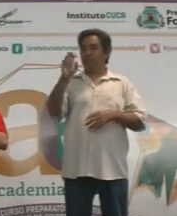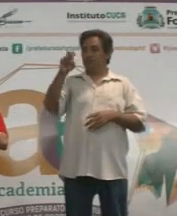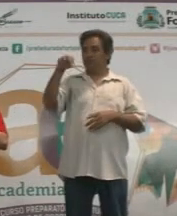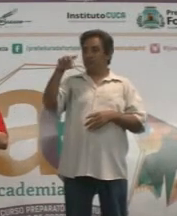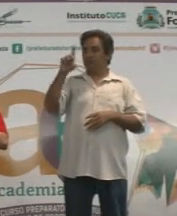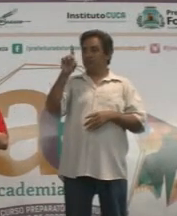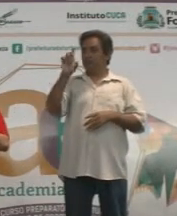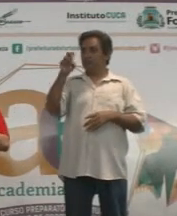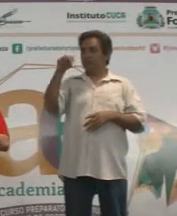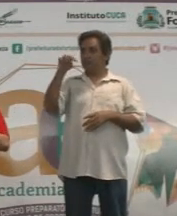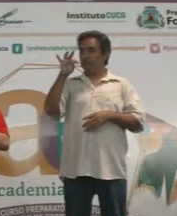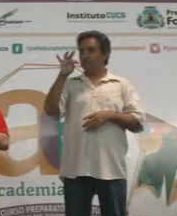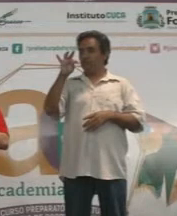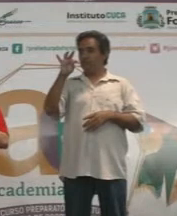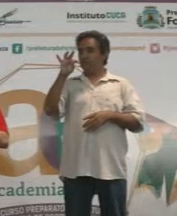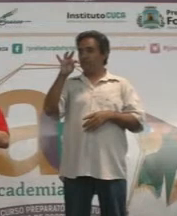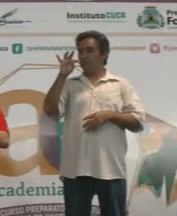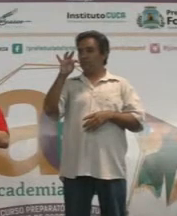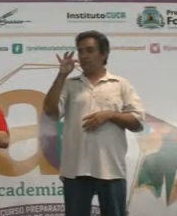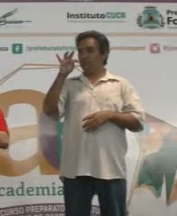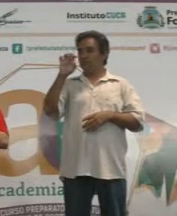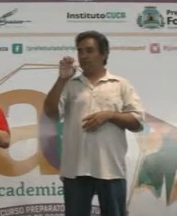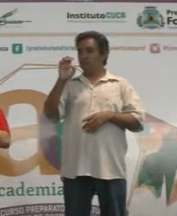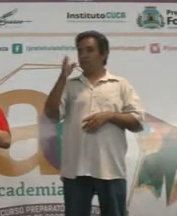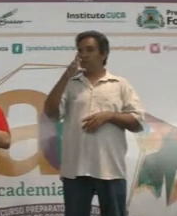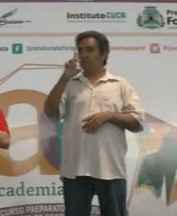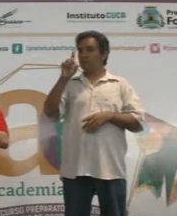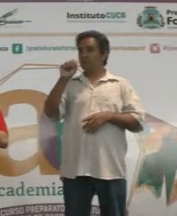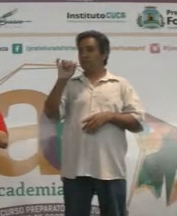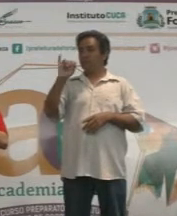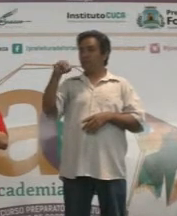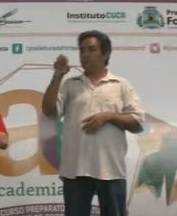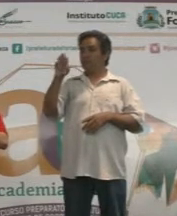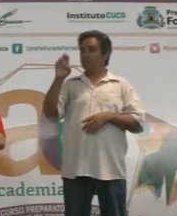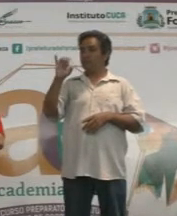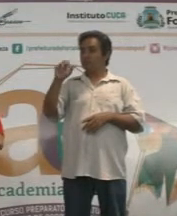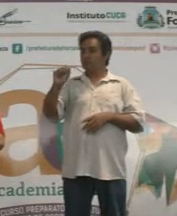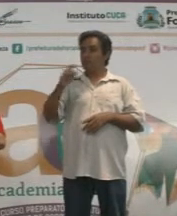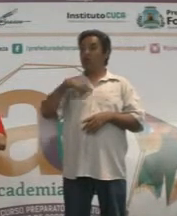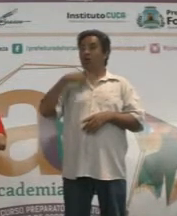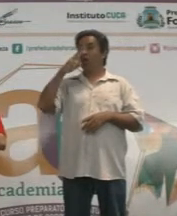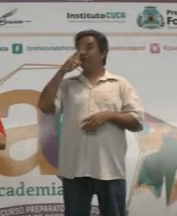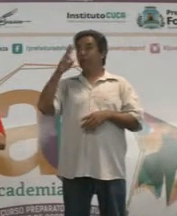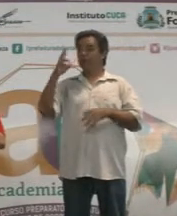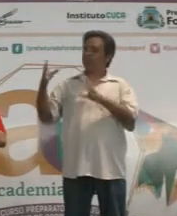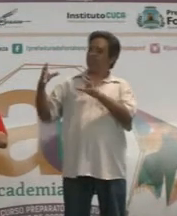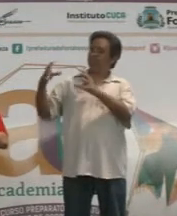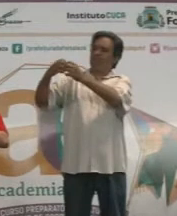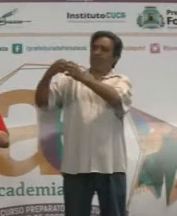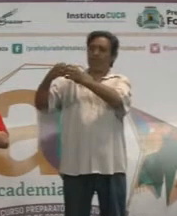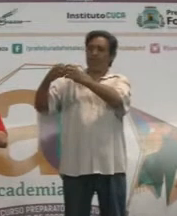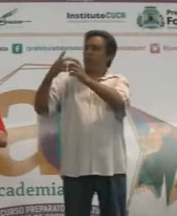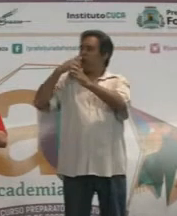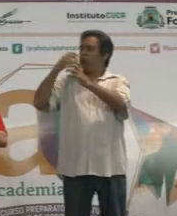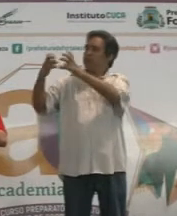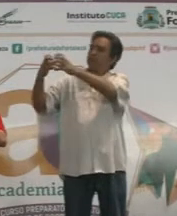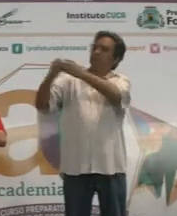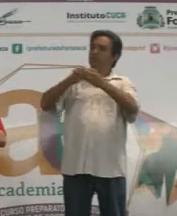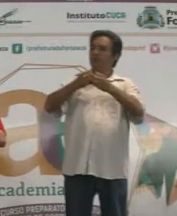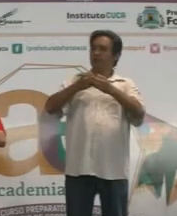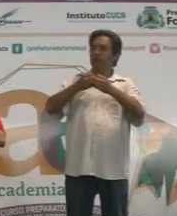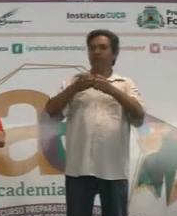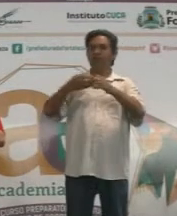por conta da inércia. Então, o que é que você fica na curva? A força de atrito. Que puxa para dentro da